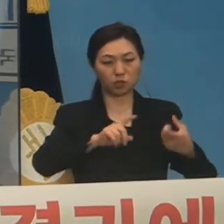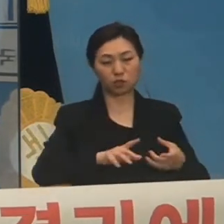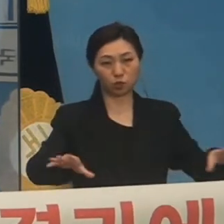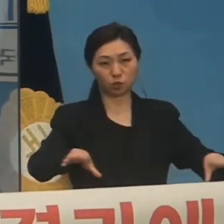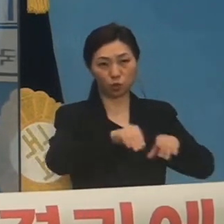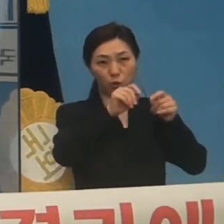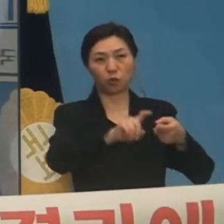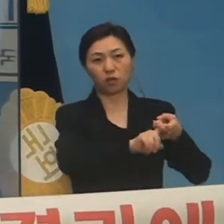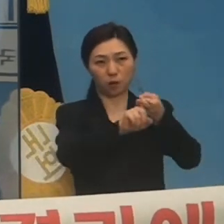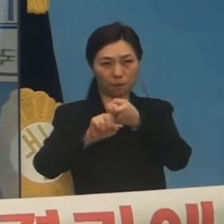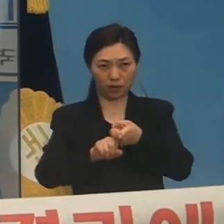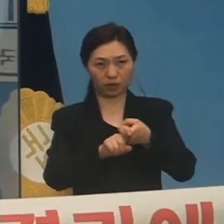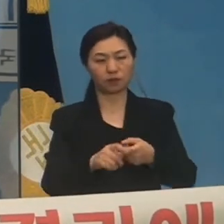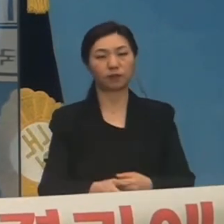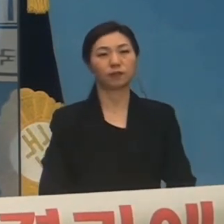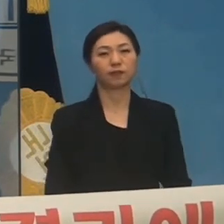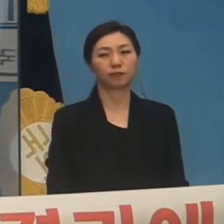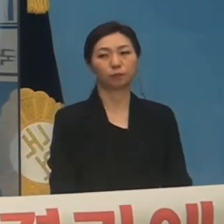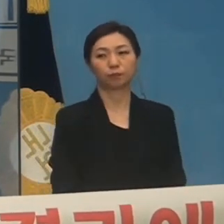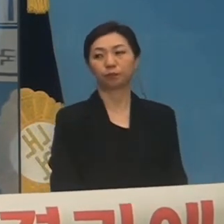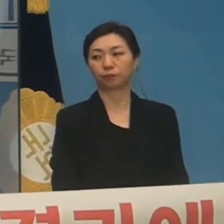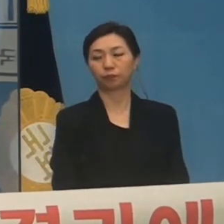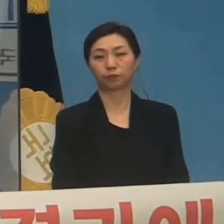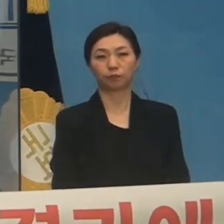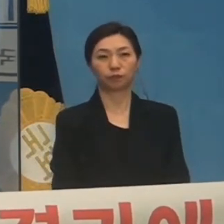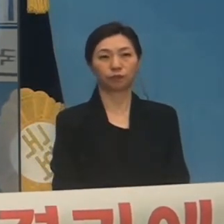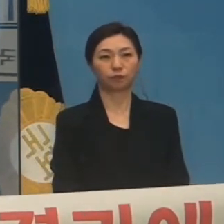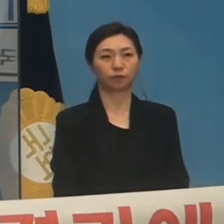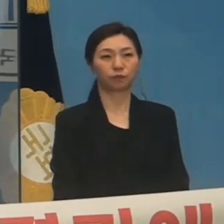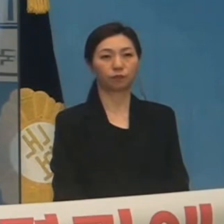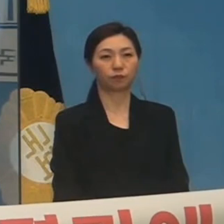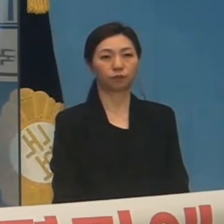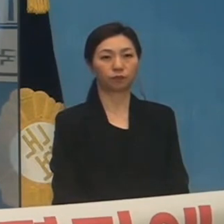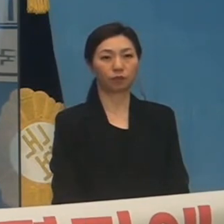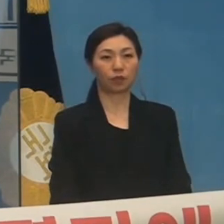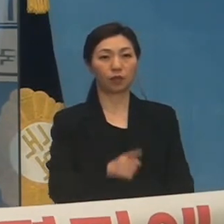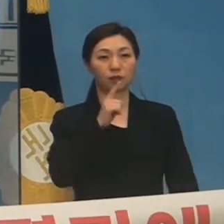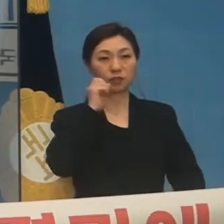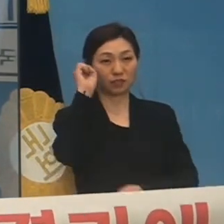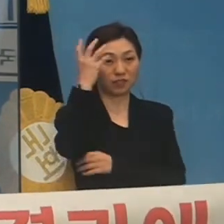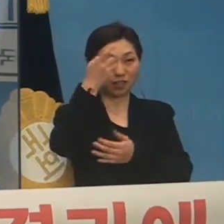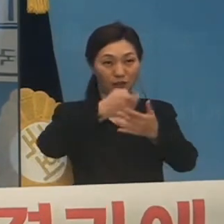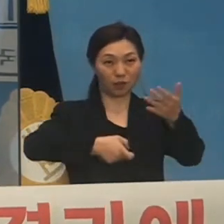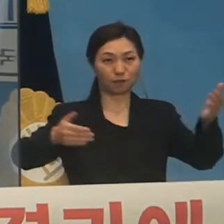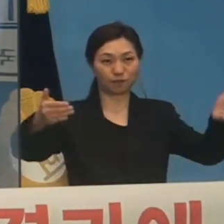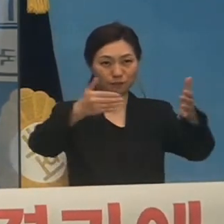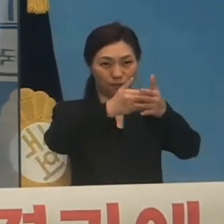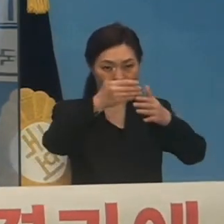이상 마치겠습니다.